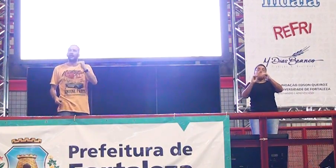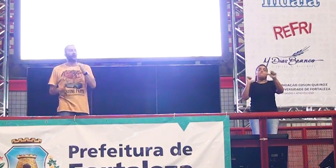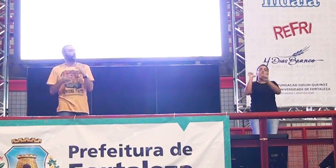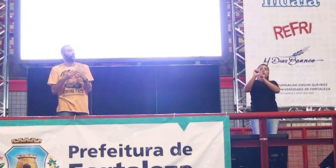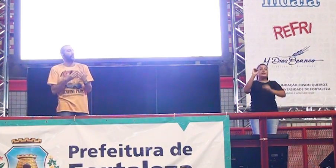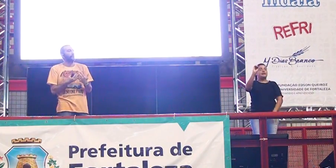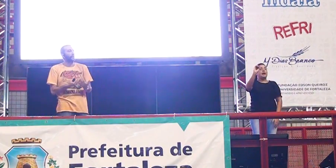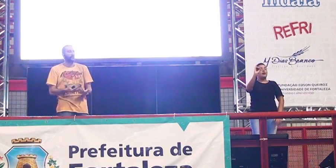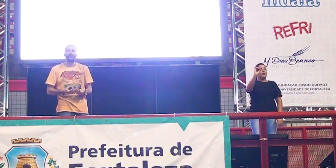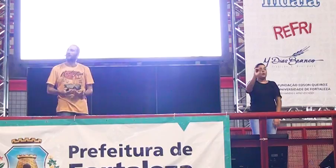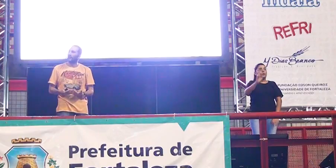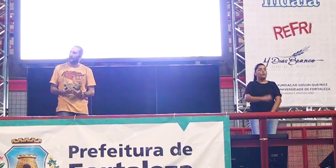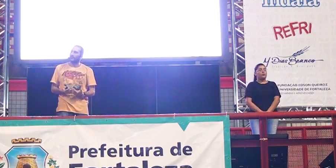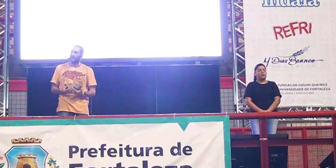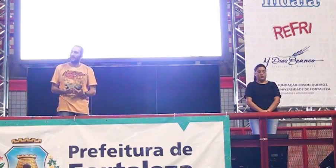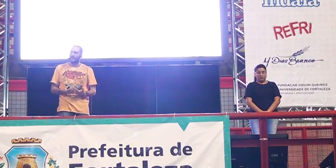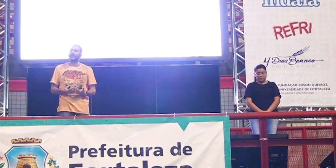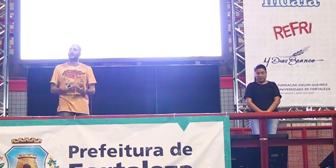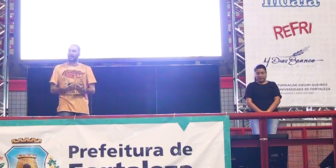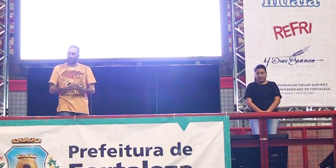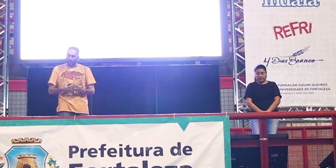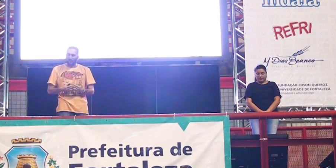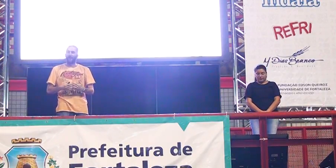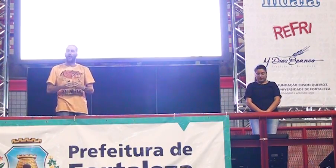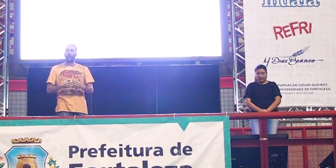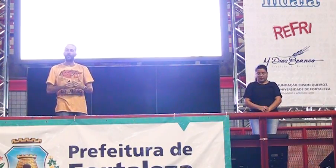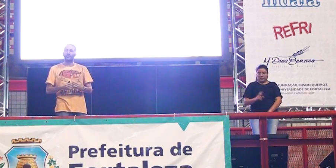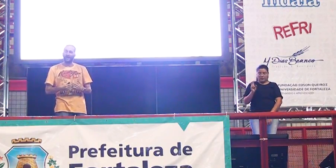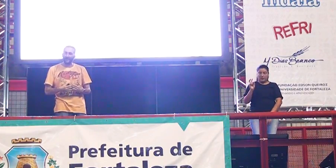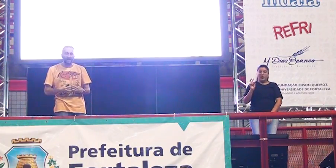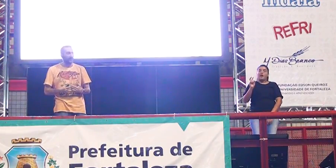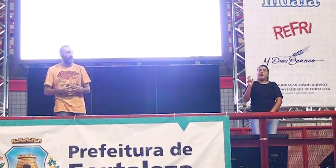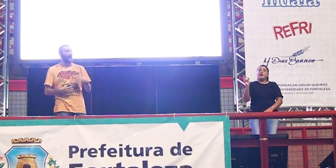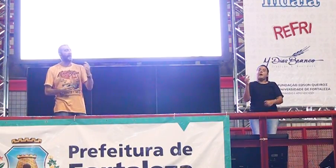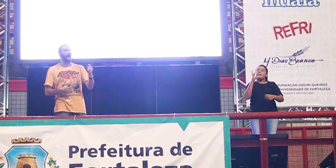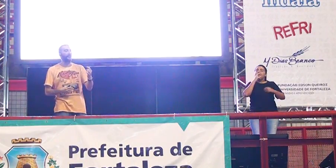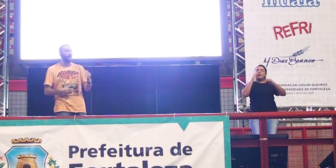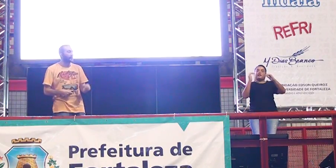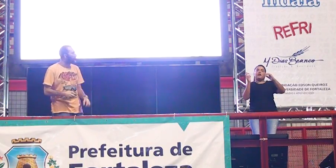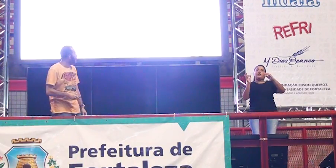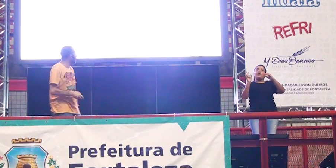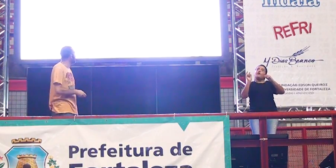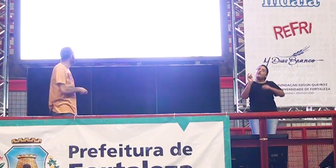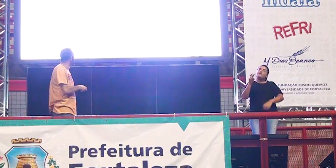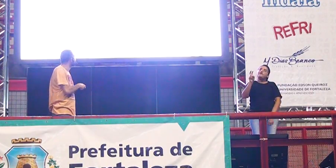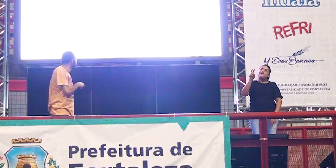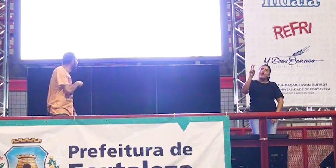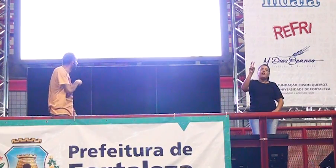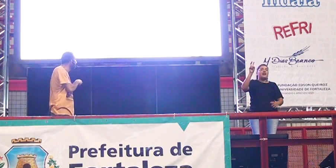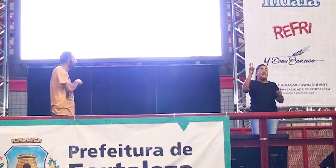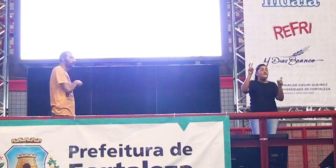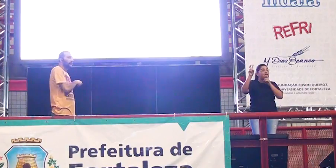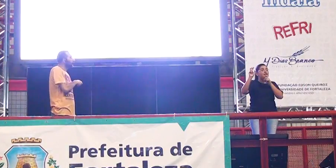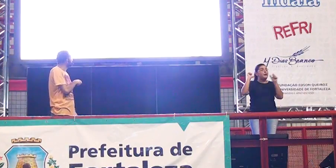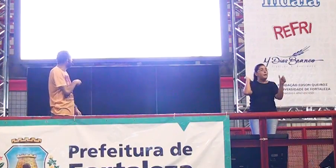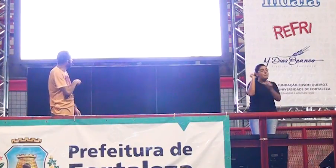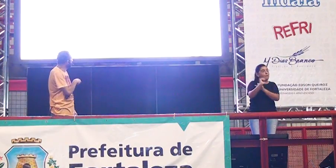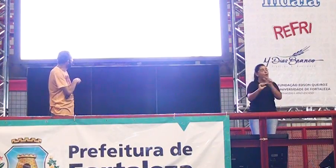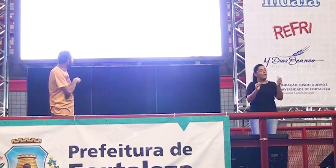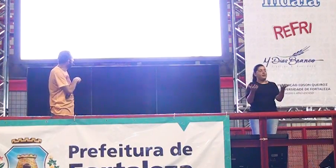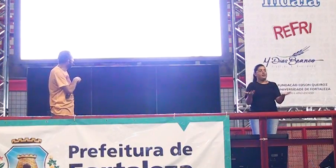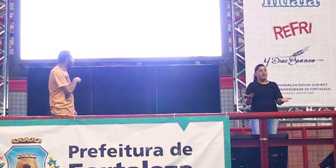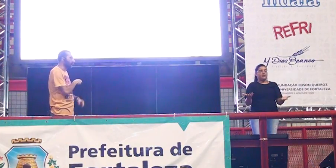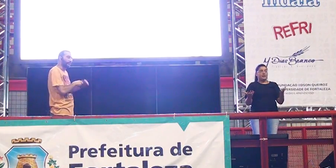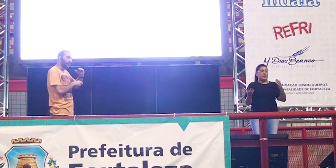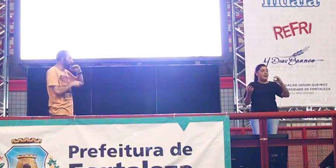E aí eu chego à mesosfera. E a temperatura volta a cair à medida que eu subo. Eu saio